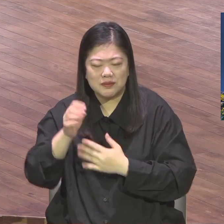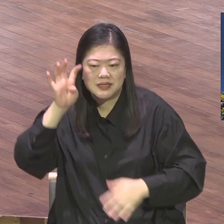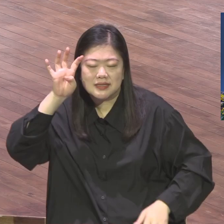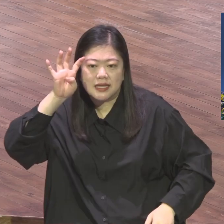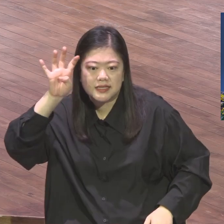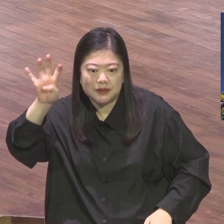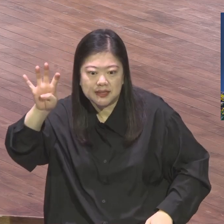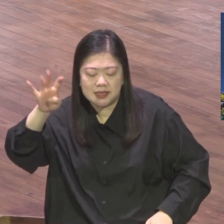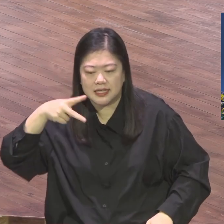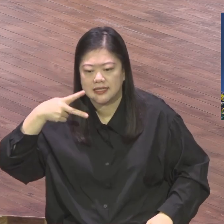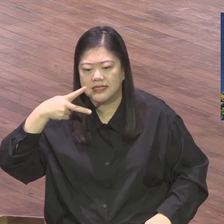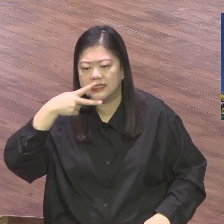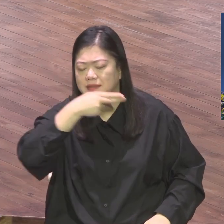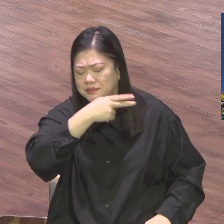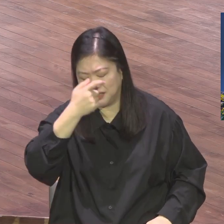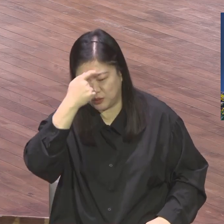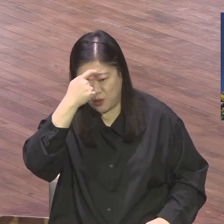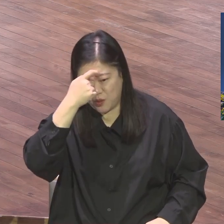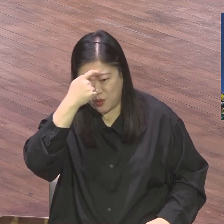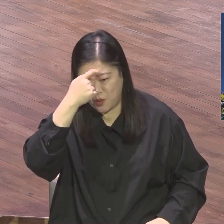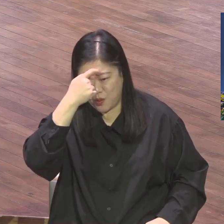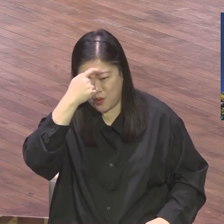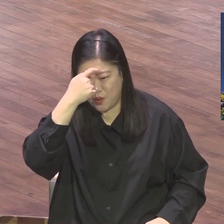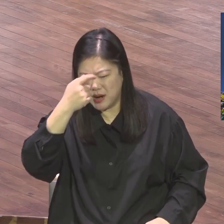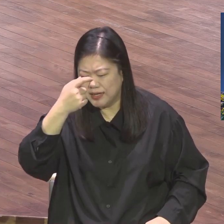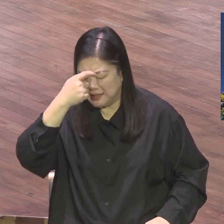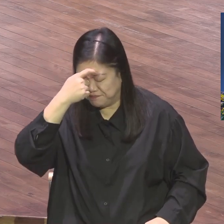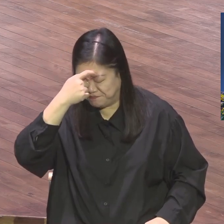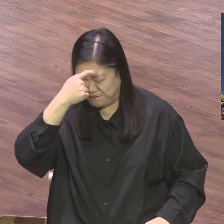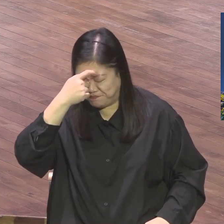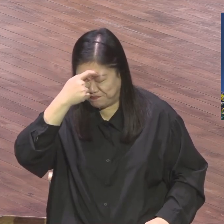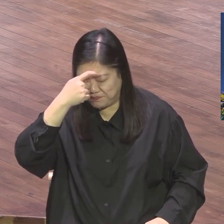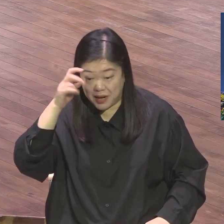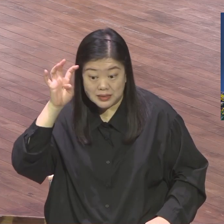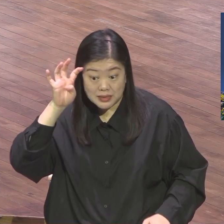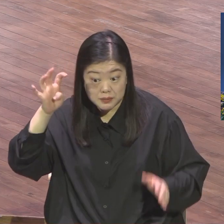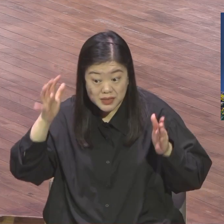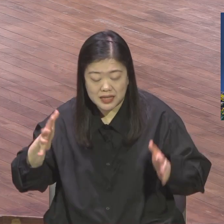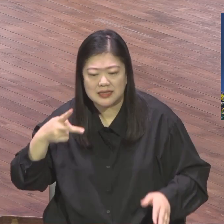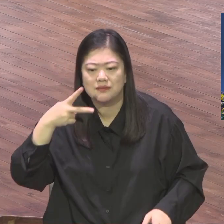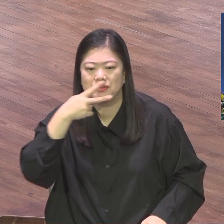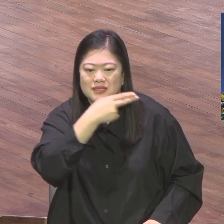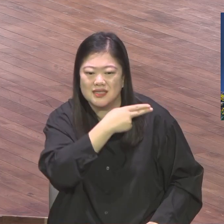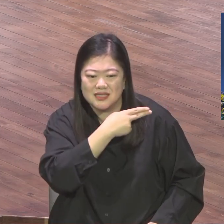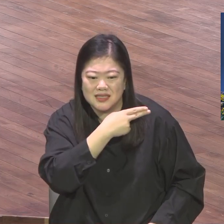본능의 식욕이잖아요. 어? 금식해본 분들 아시잖아요.